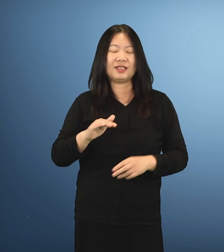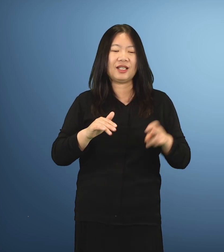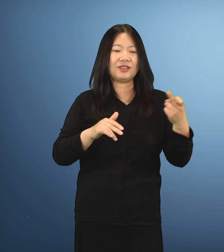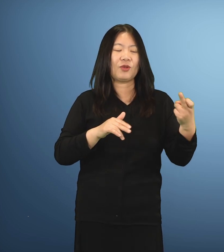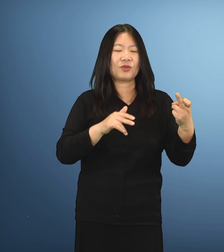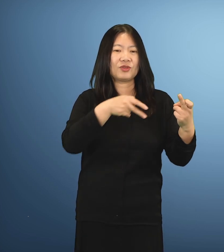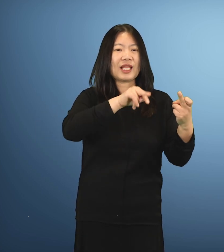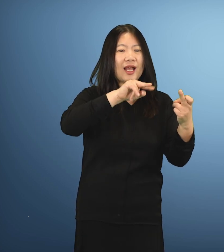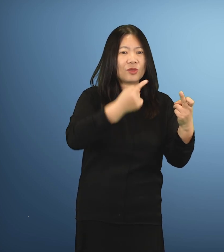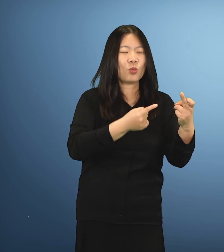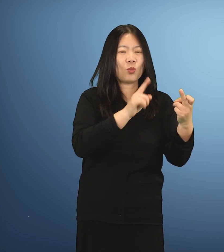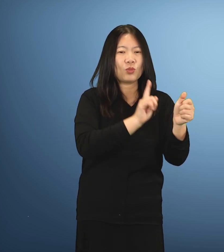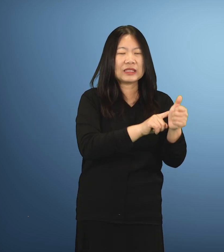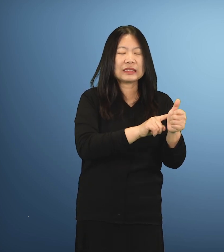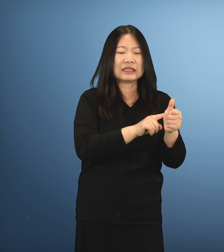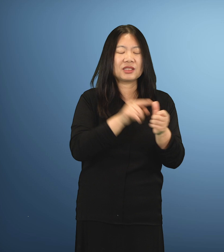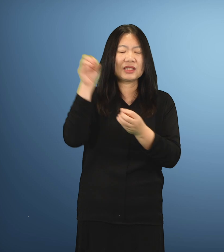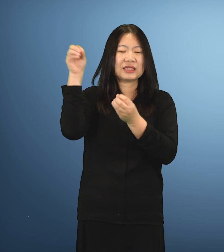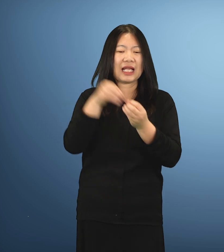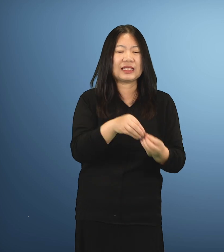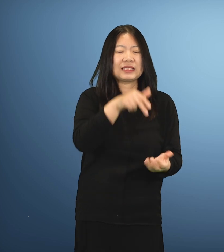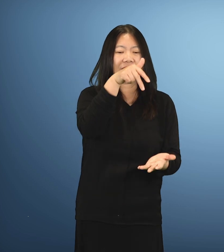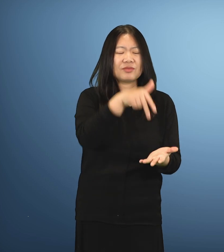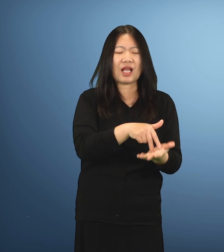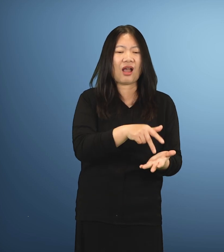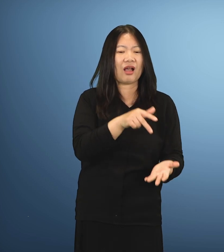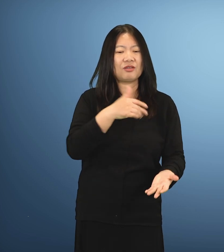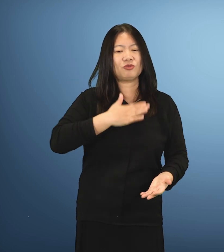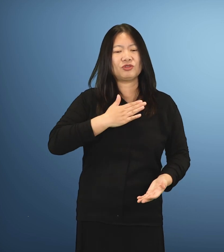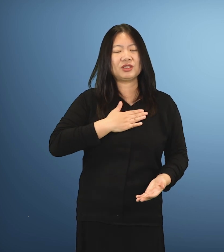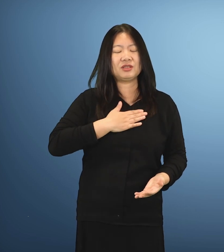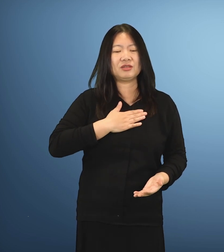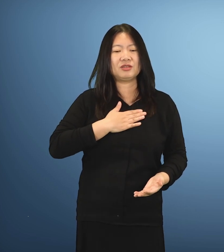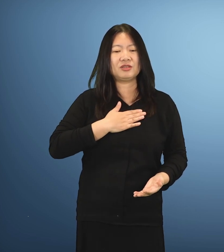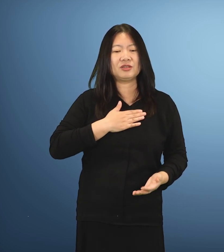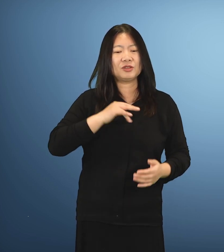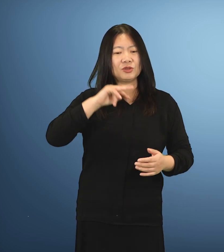사도들은 계승적 차원에서 될 수 없지만